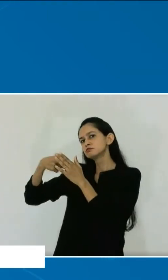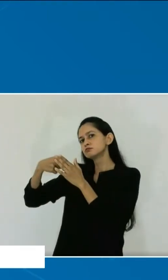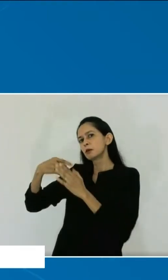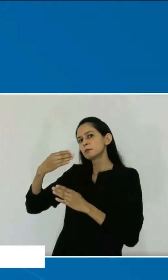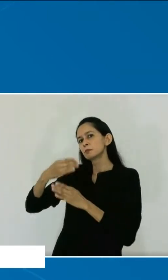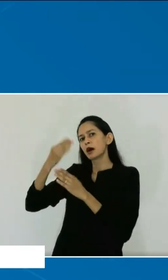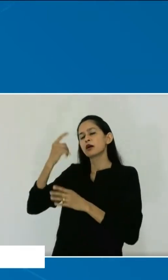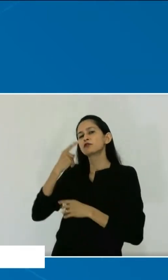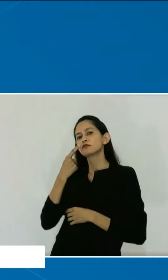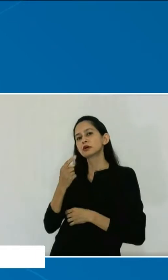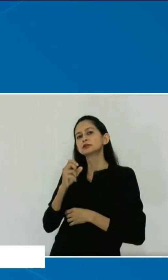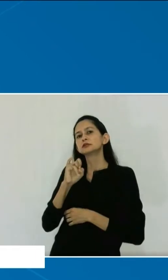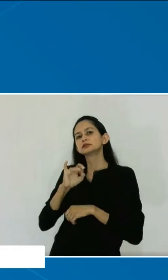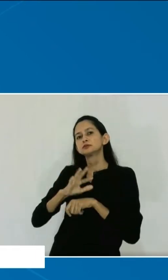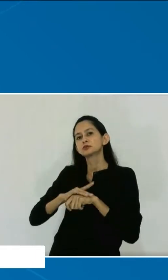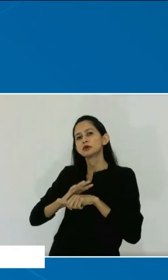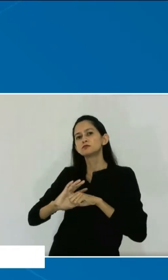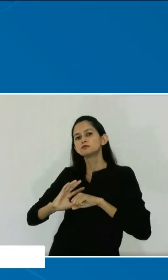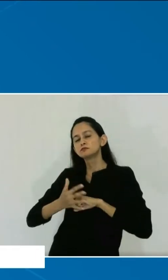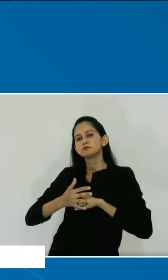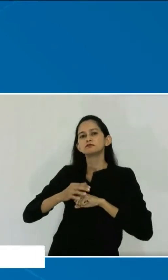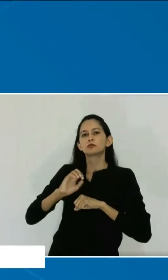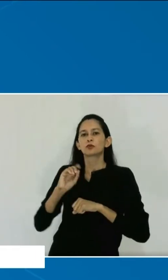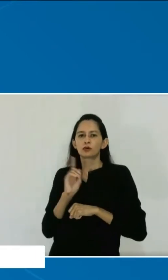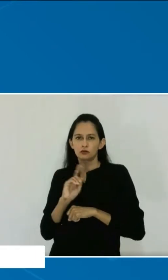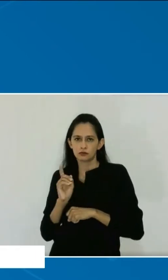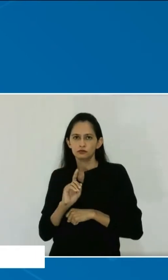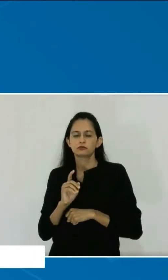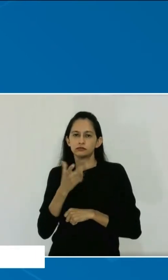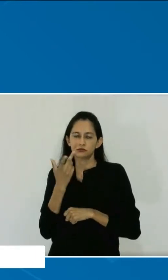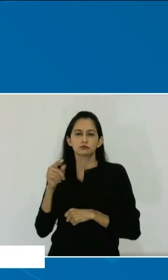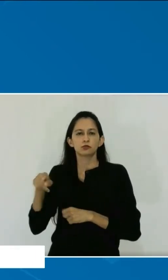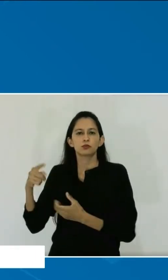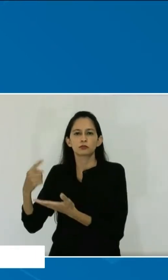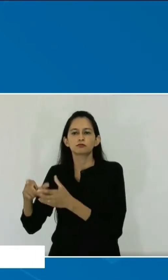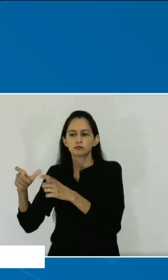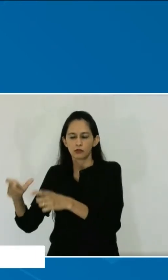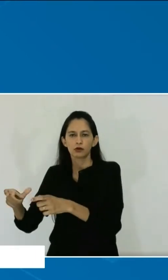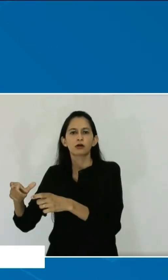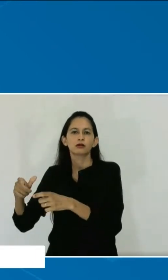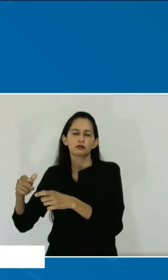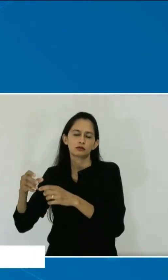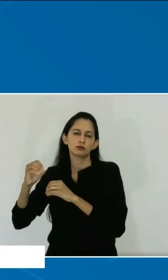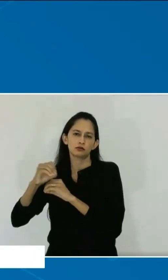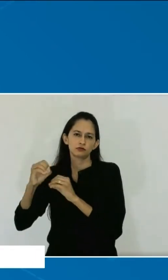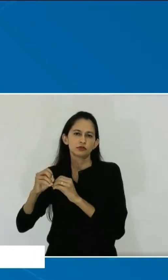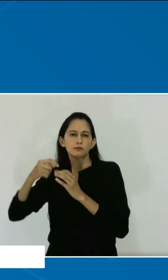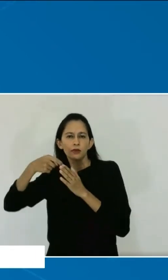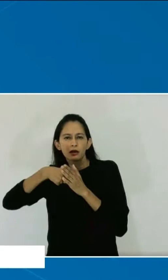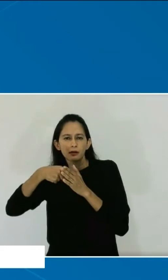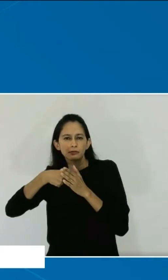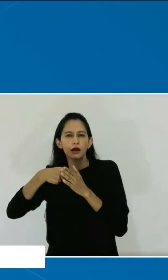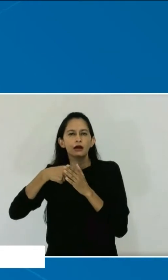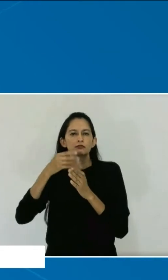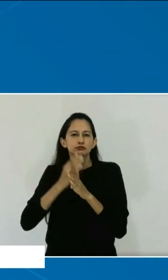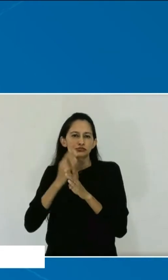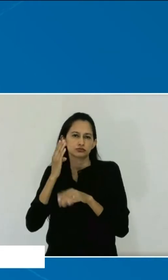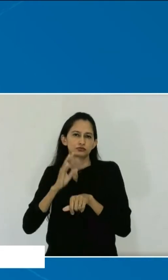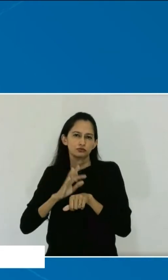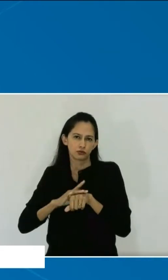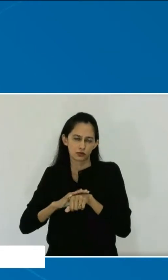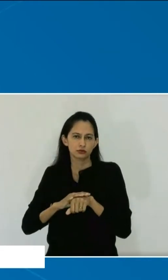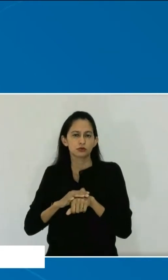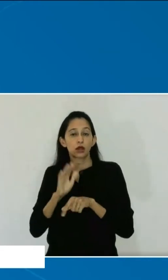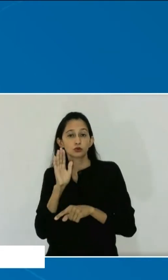sobre a disseminação da doença entre esses profissionais e isso ajudou muito no monitoramento e no controle da